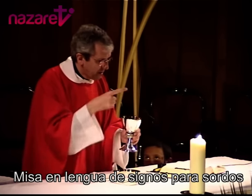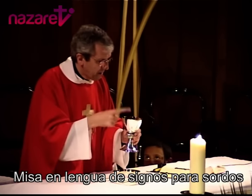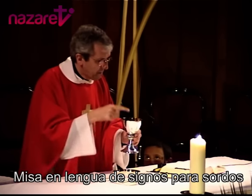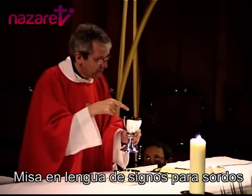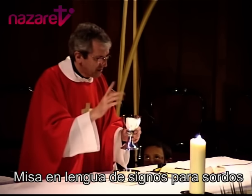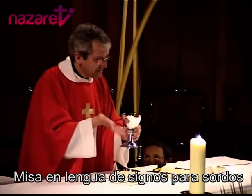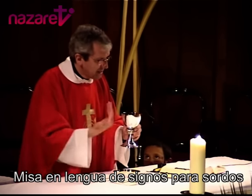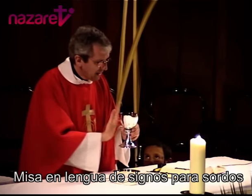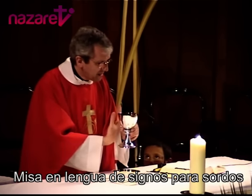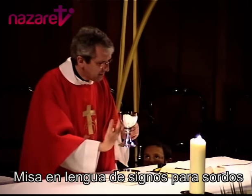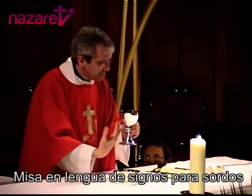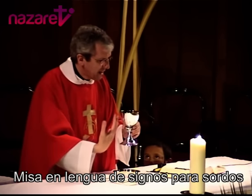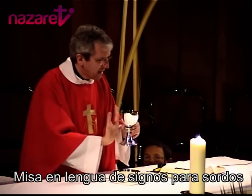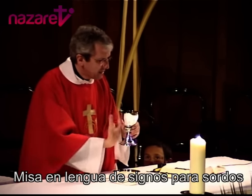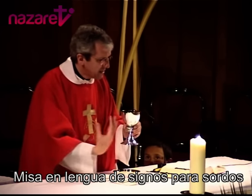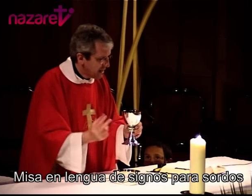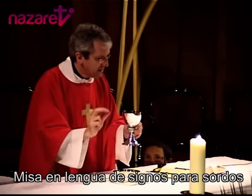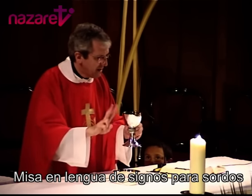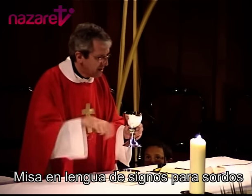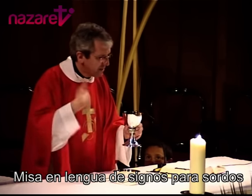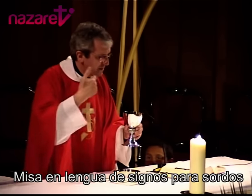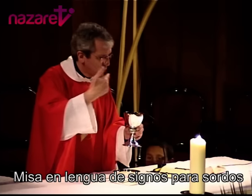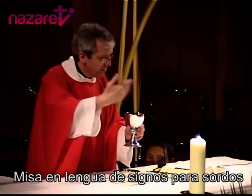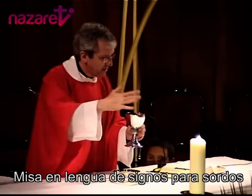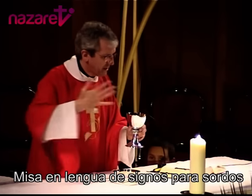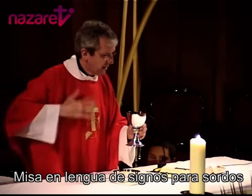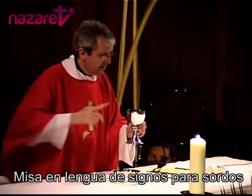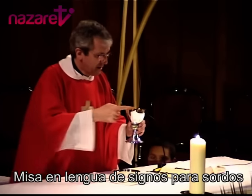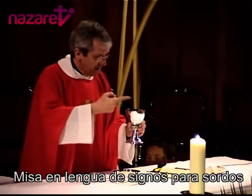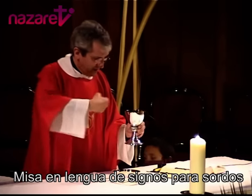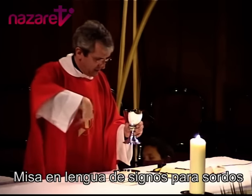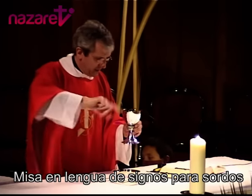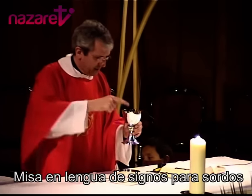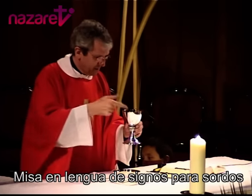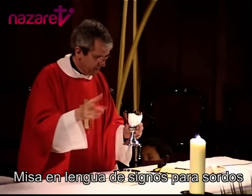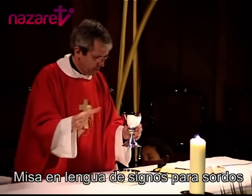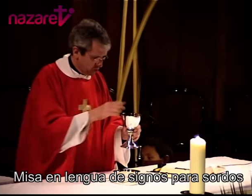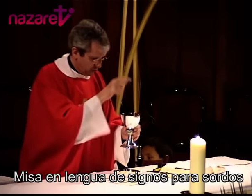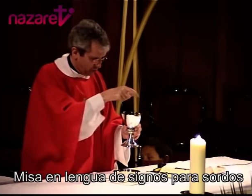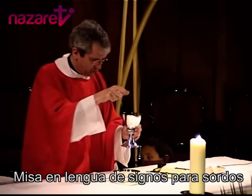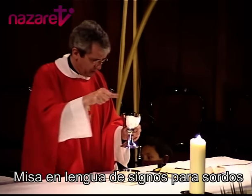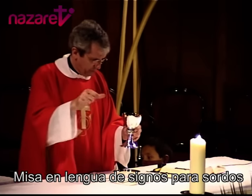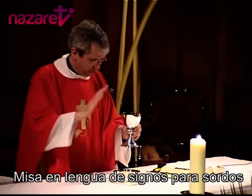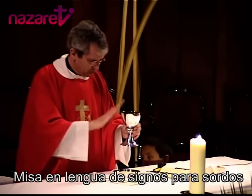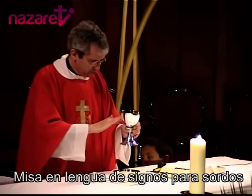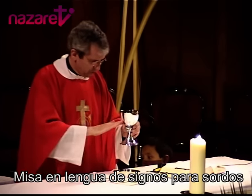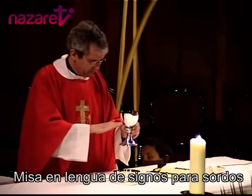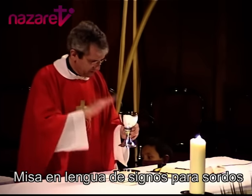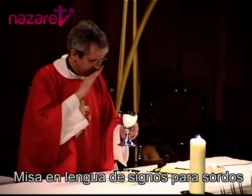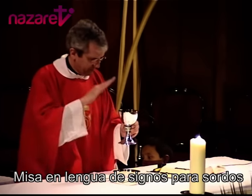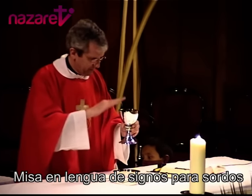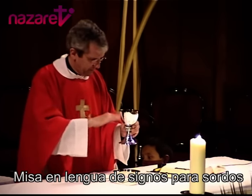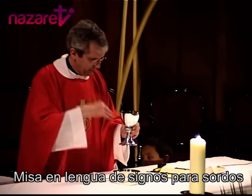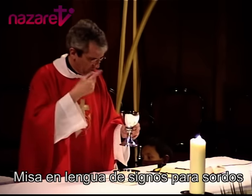todos de él, porque este es el cáliz de mi sangre, sangre de la alianza nueva y eterna, que será derramada por vosotros y por todos los